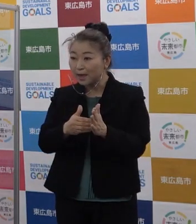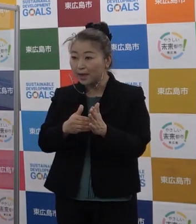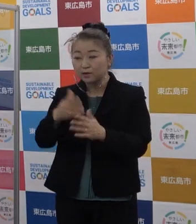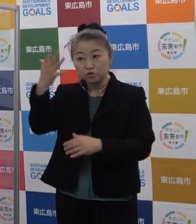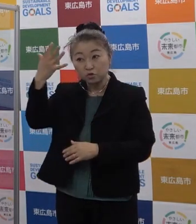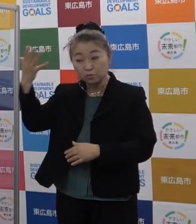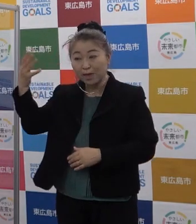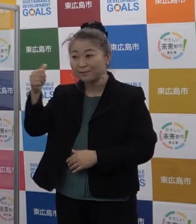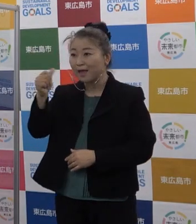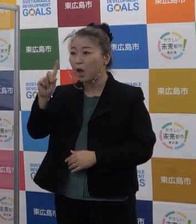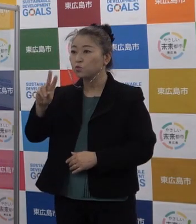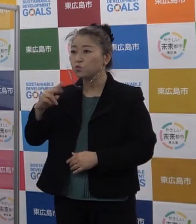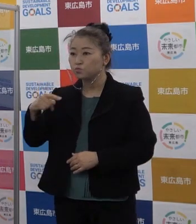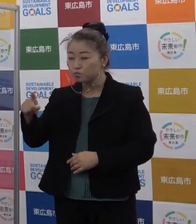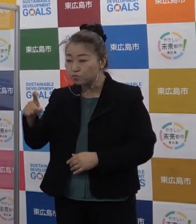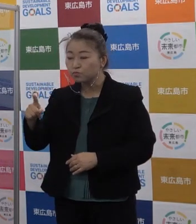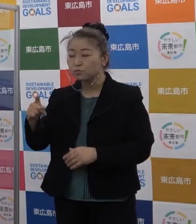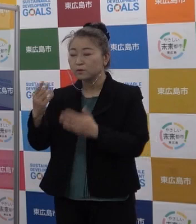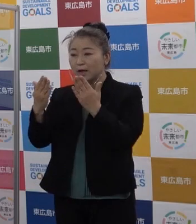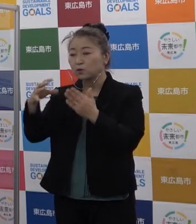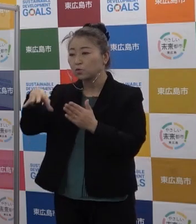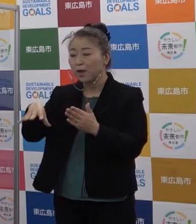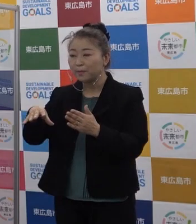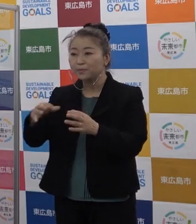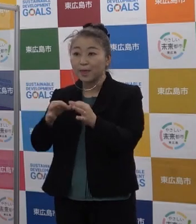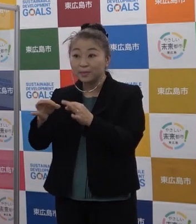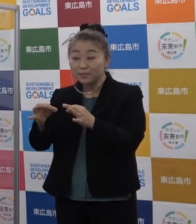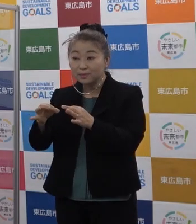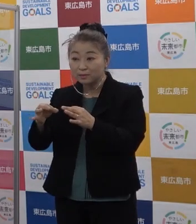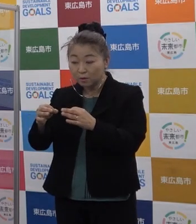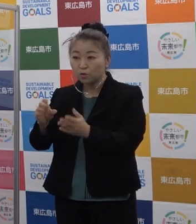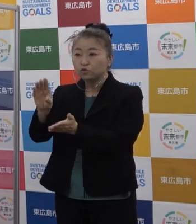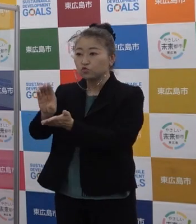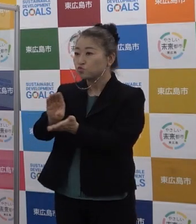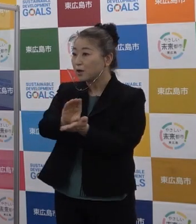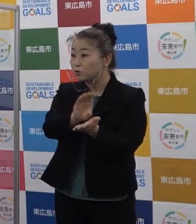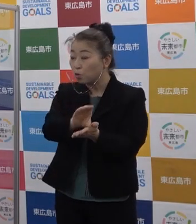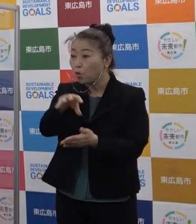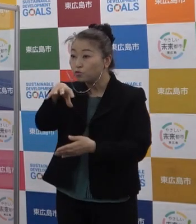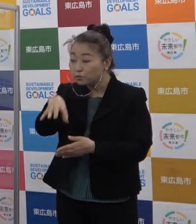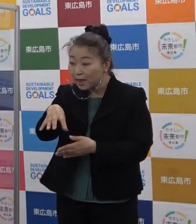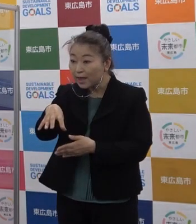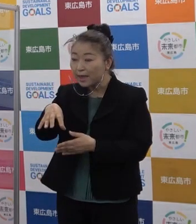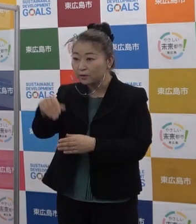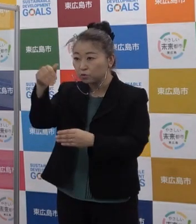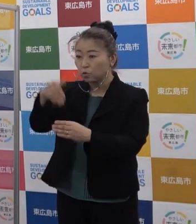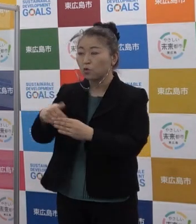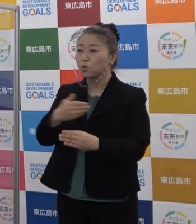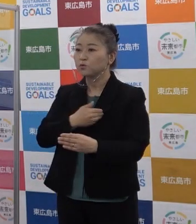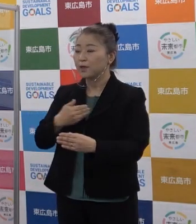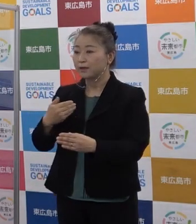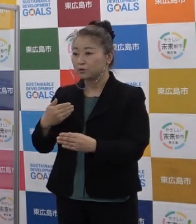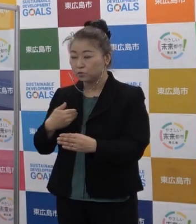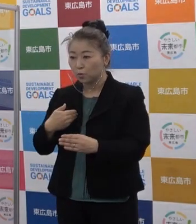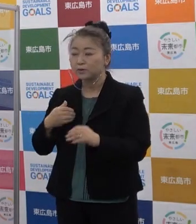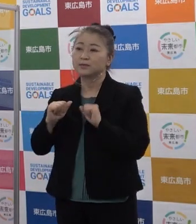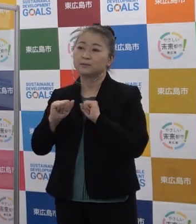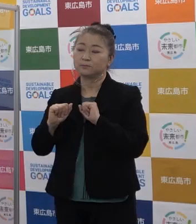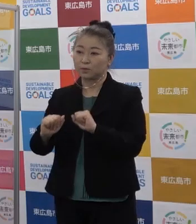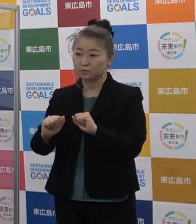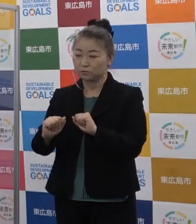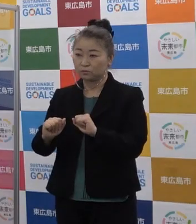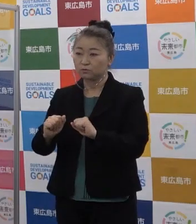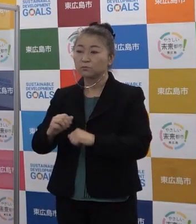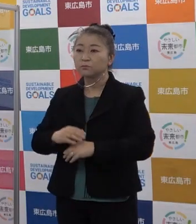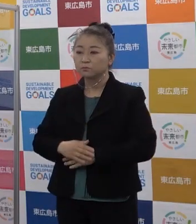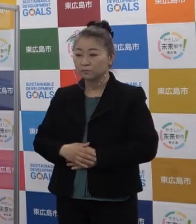で、投票所を開設するというものであります。街頭啓発は21日の午前7時から西条駅